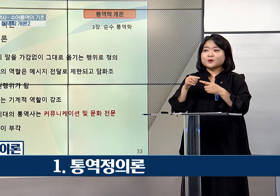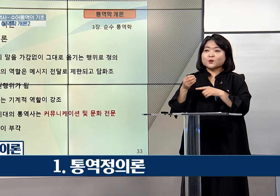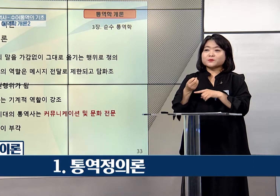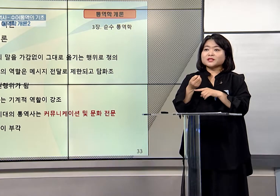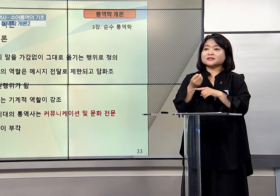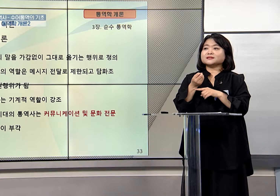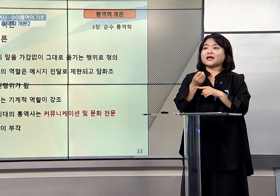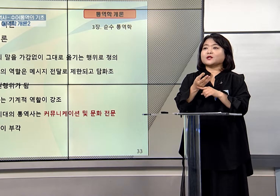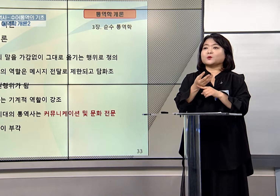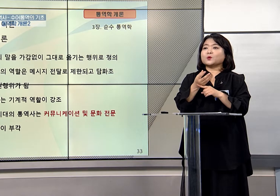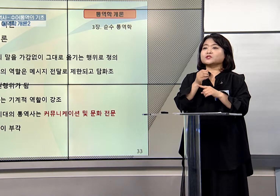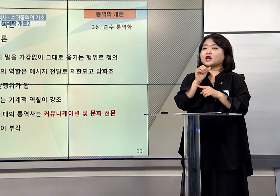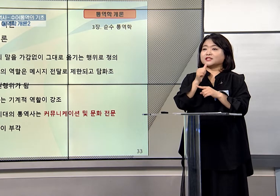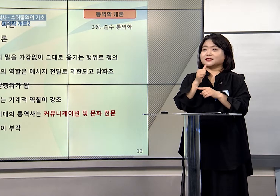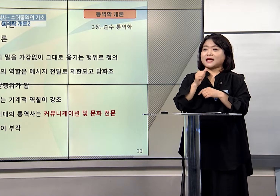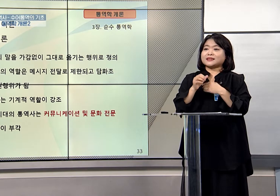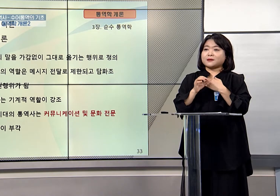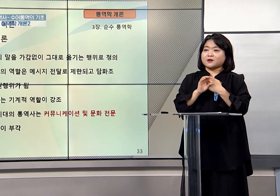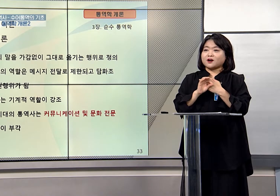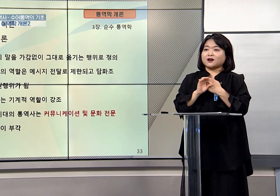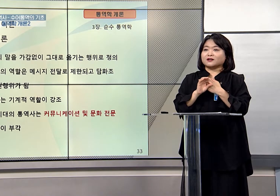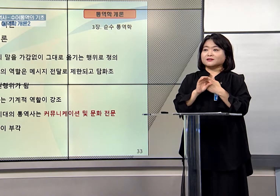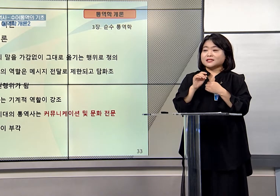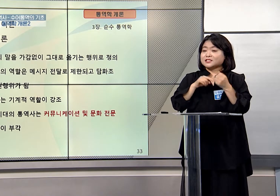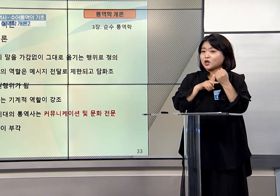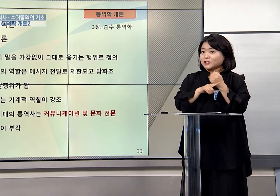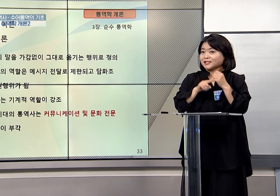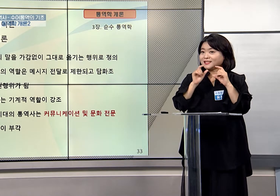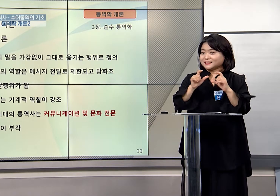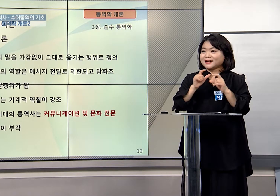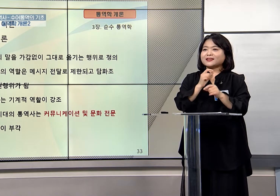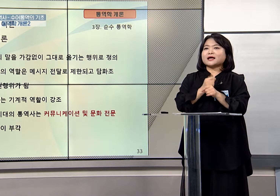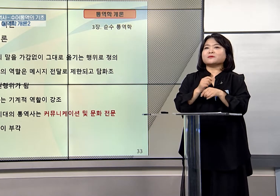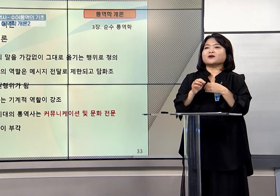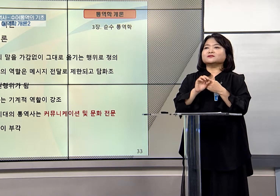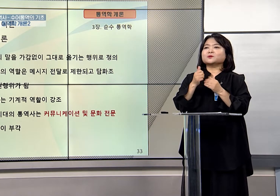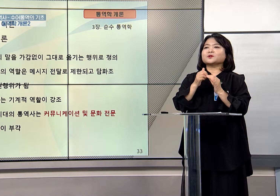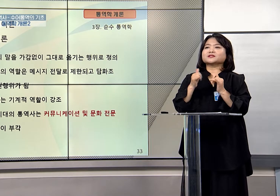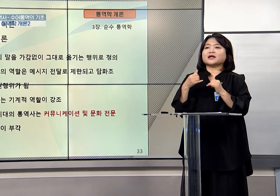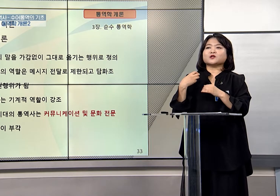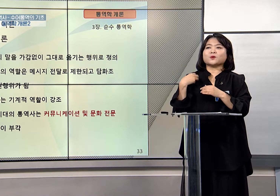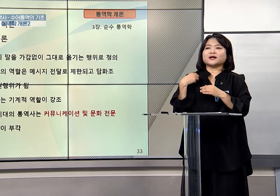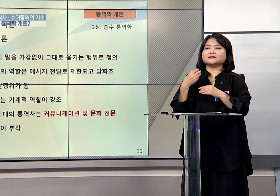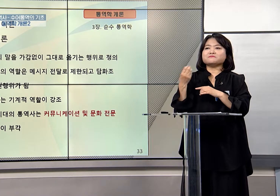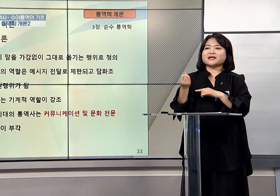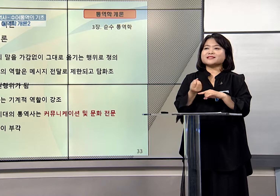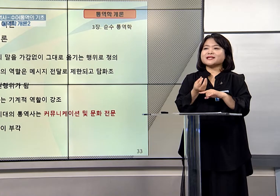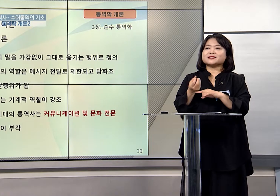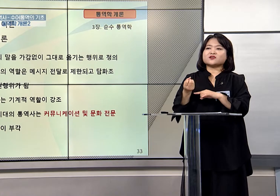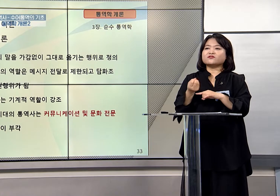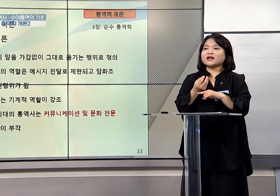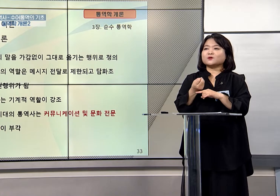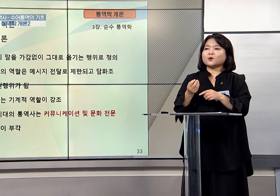옮기는 행위로 정의를 한다면 정의를 한다면 통역사의 역할은 메시지 전달로